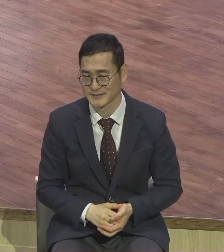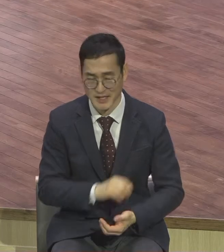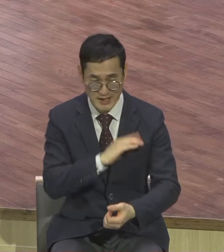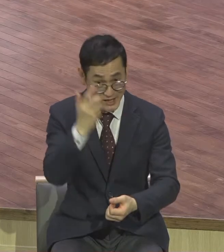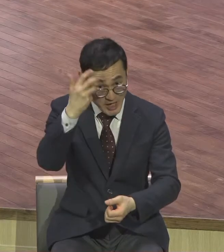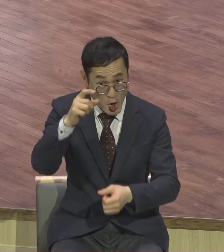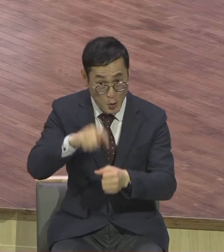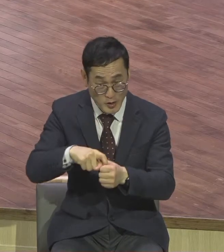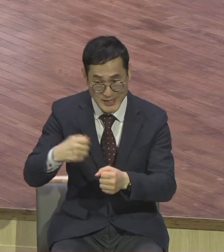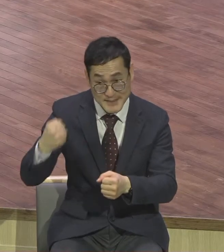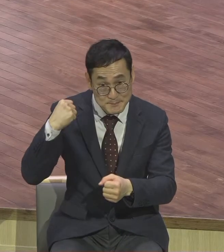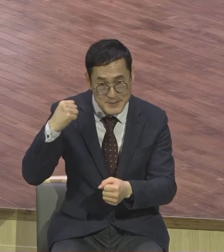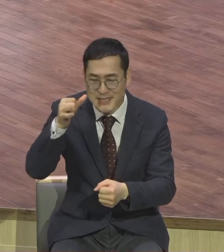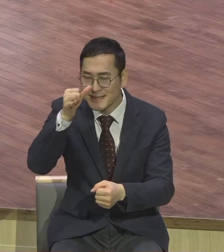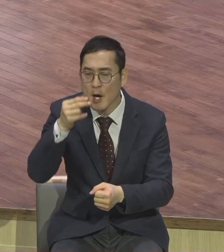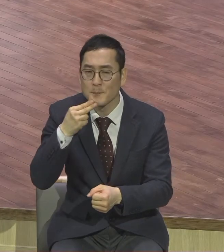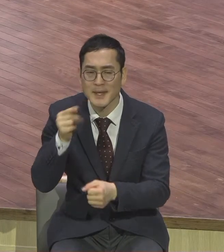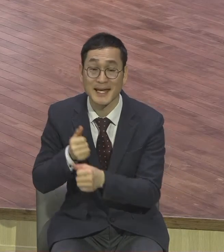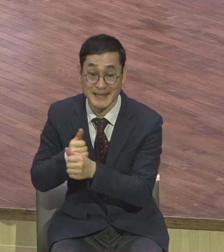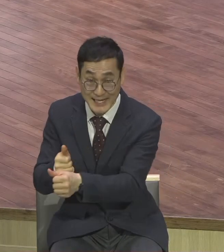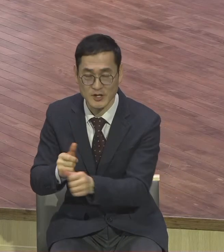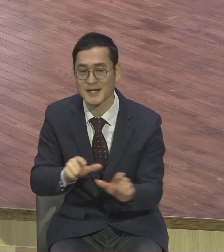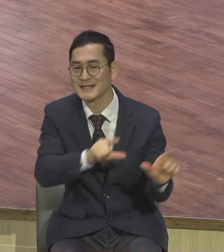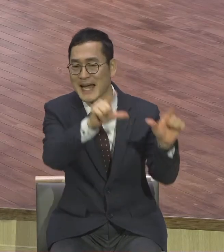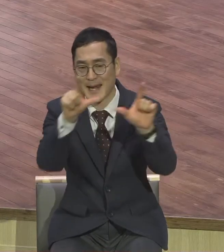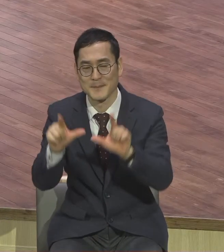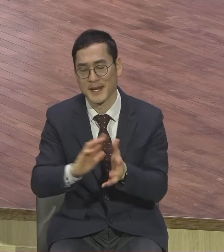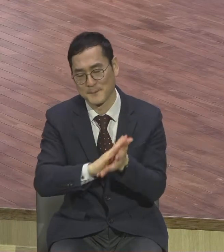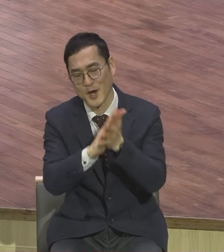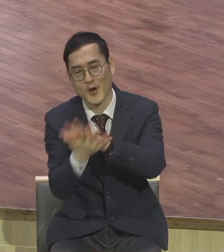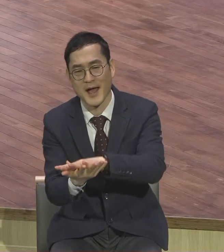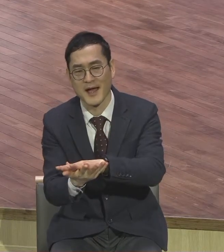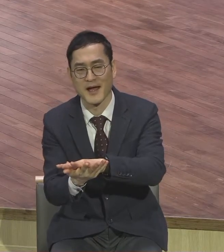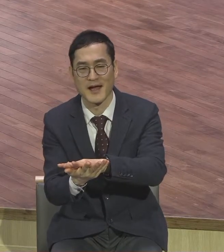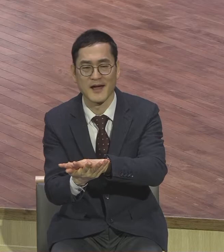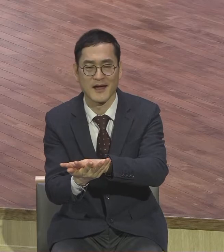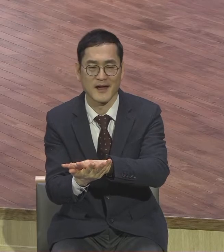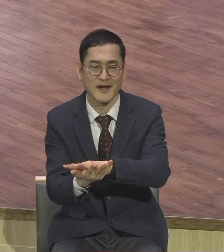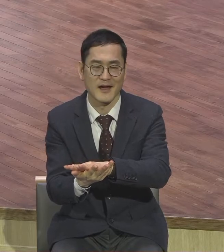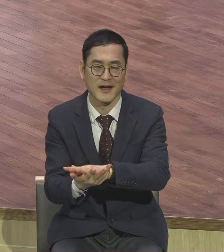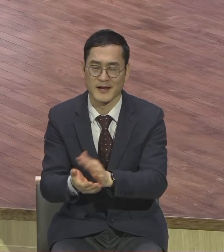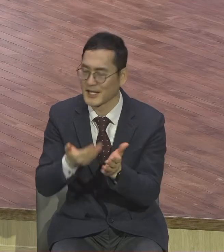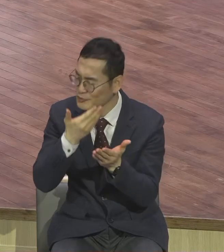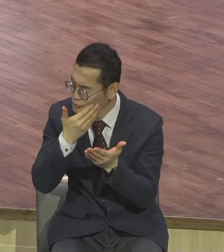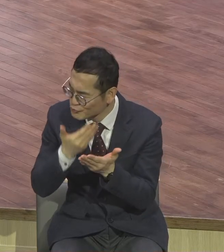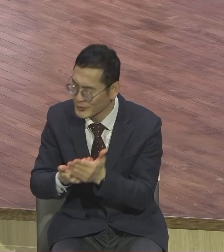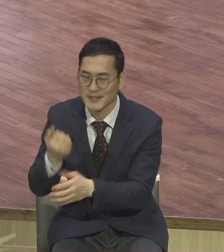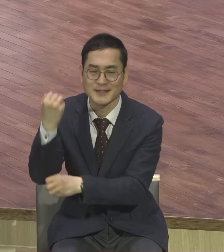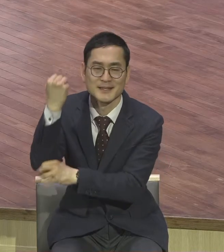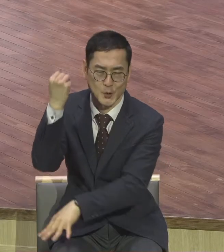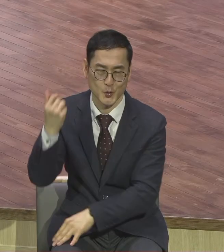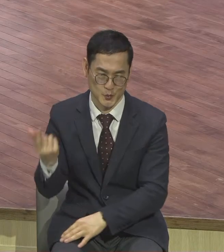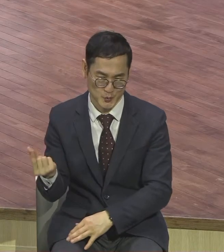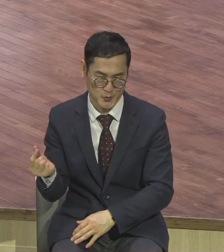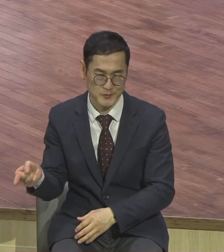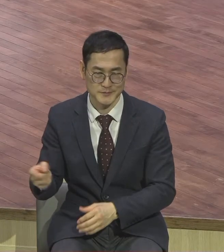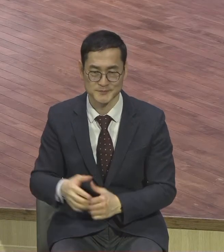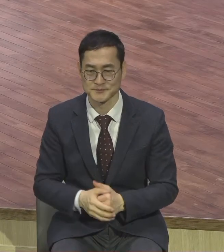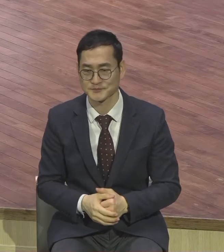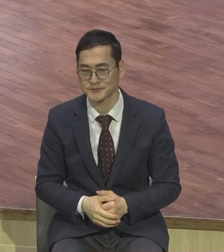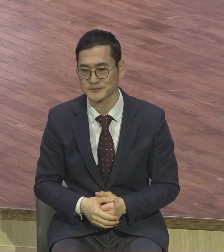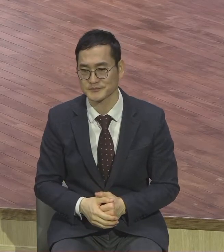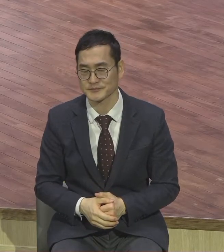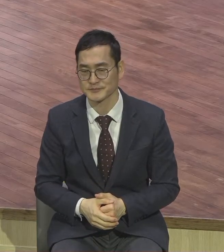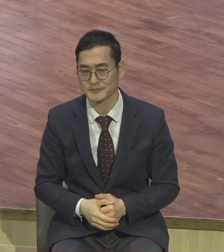이것이 여러분 사연과 우리 삶의 질을 결정지어주는 뭐요? 중요한 열쇠가 됩니다. 사실